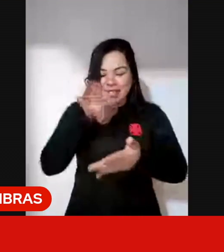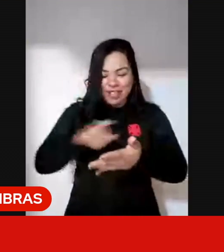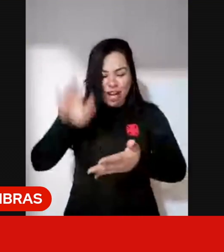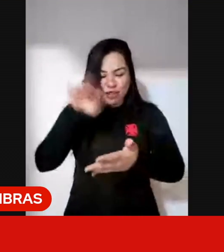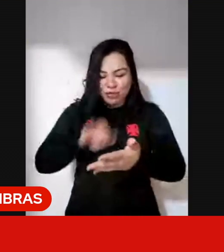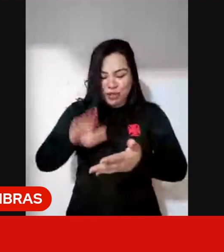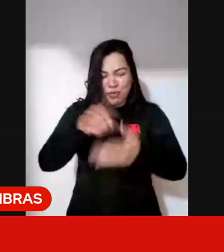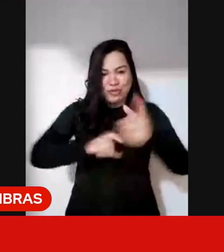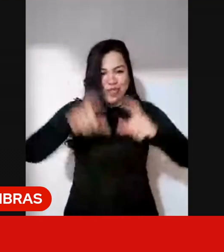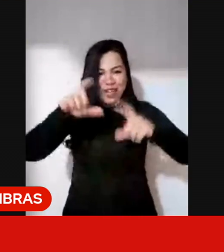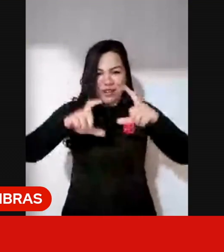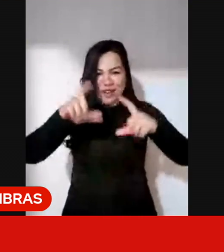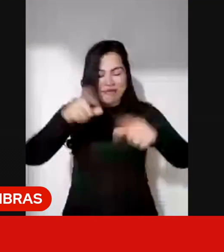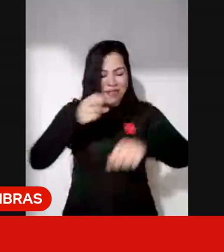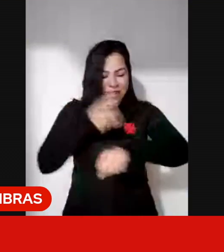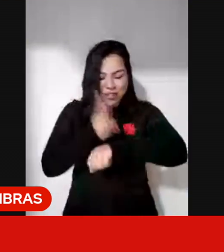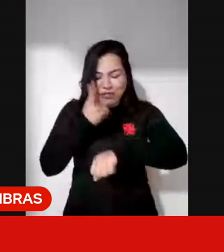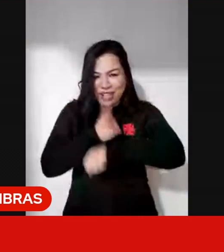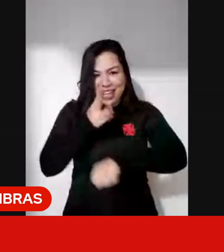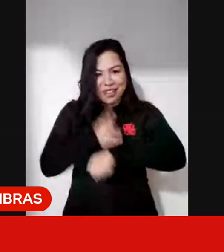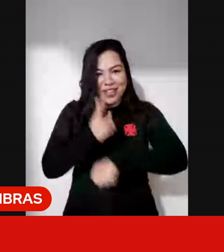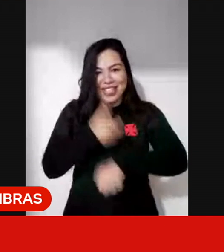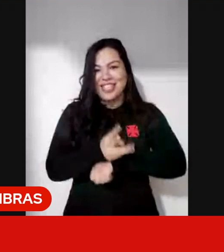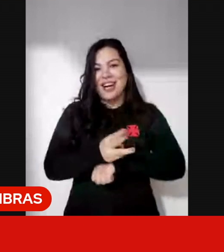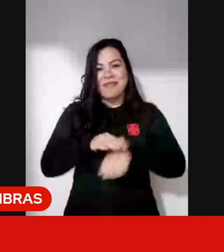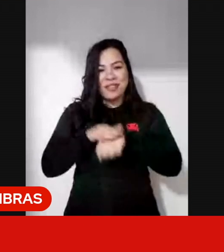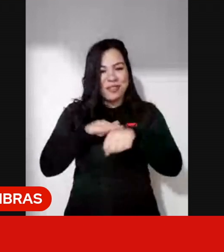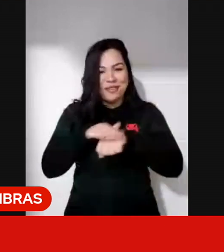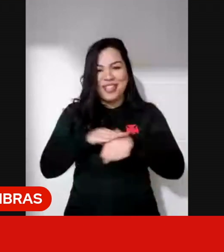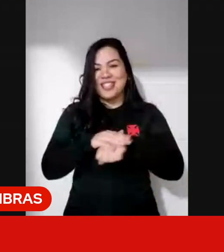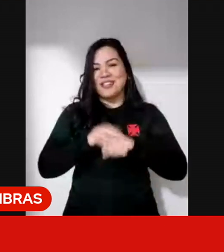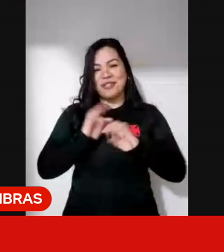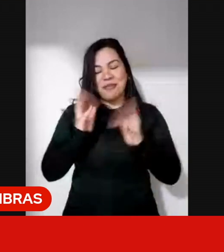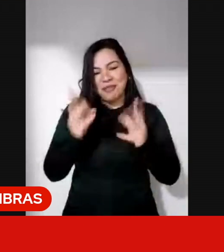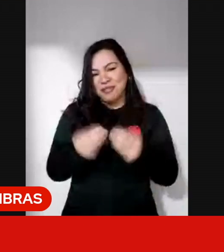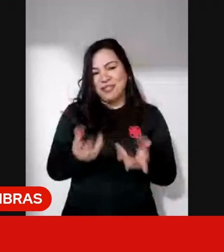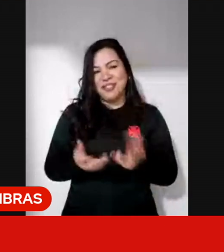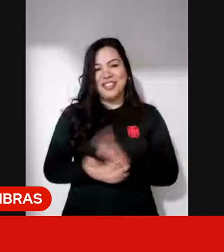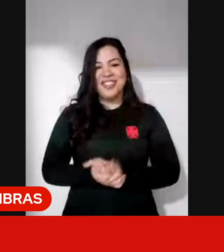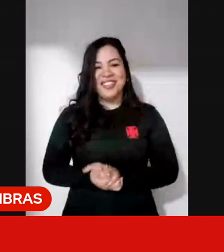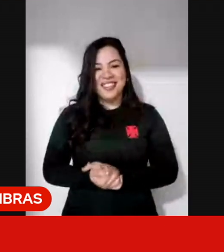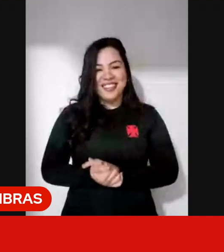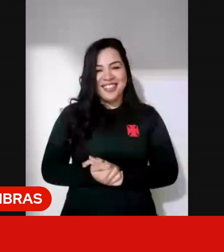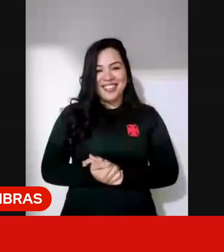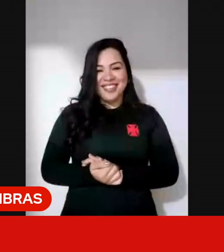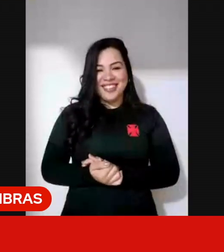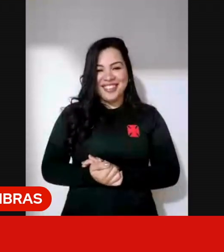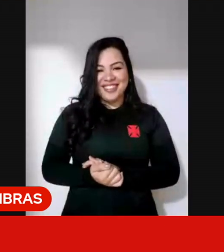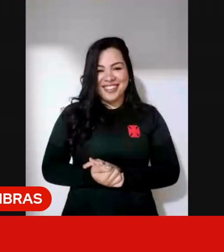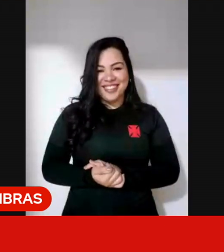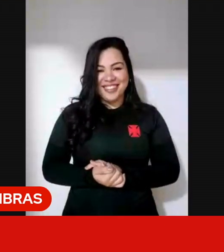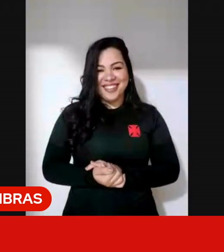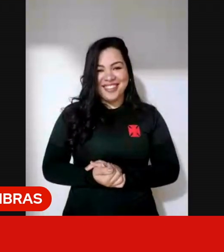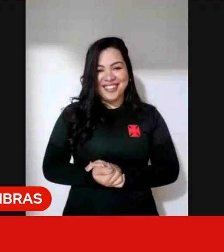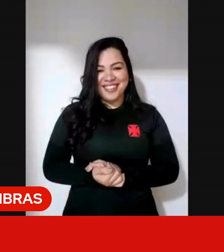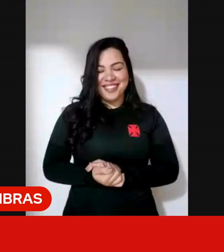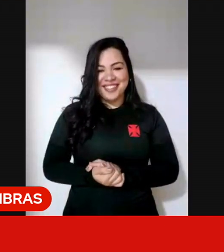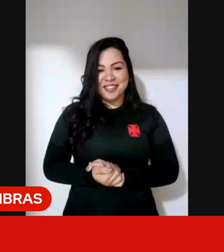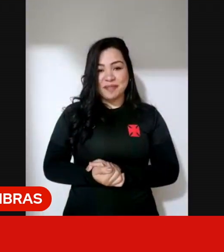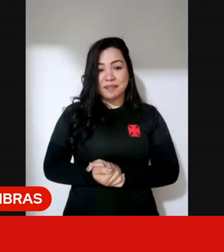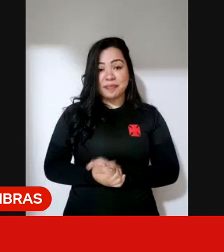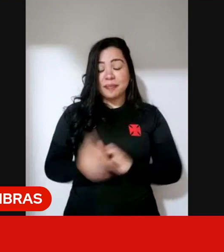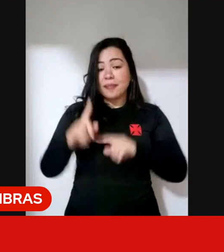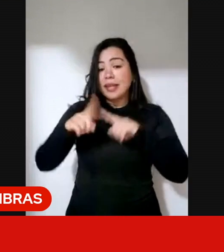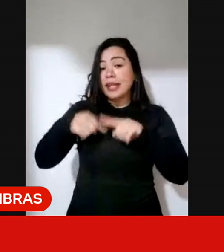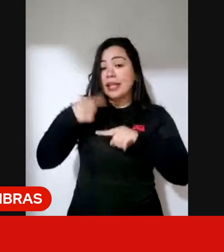é mensagem o tempo inteiro, é vídeo, e fica ali no WhatsApp, a gente conversando sobre tudo. E além do